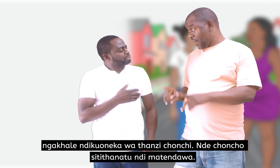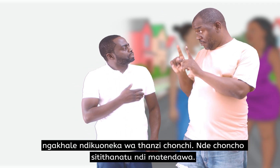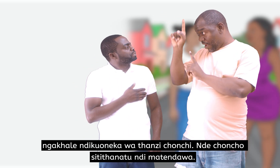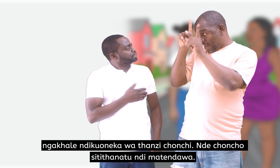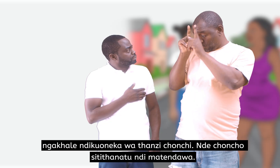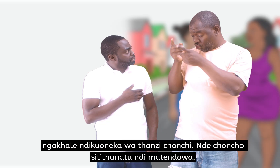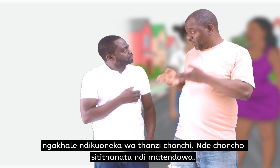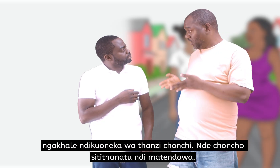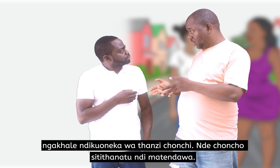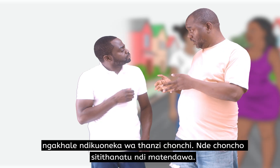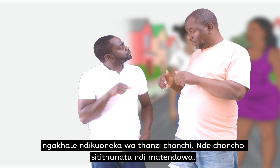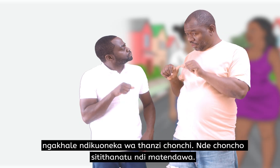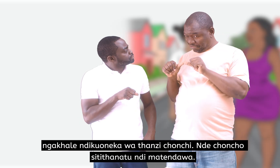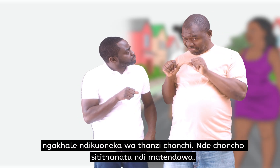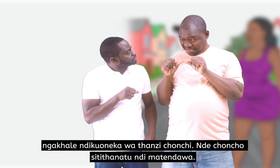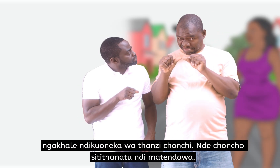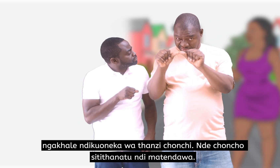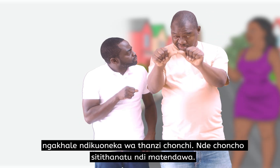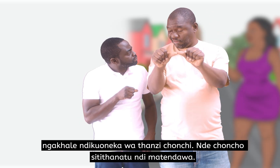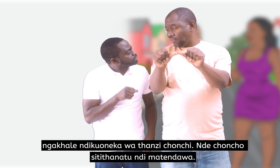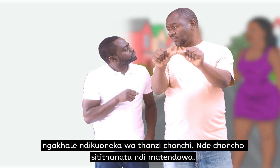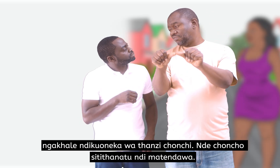Ngakhale ndikuoneka watanzi yonje ndachoncho silithana ndi matenda awatu.